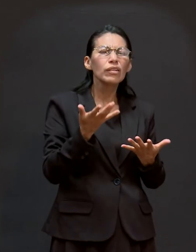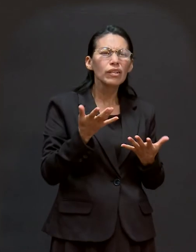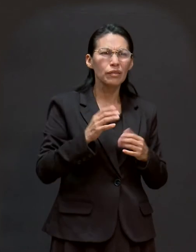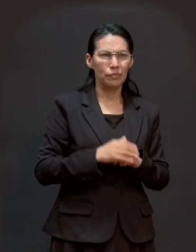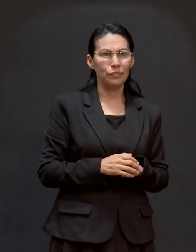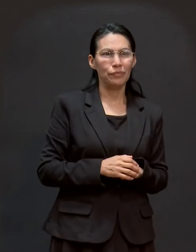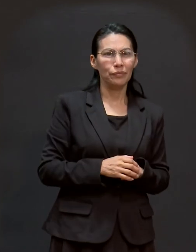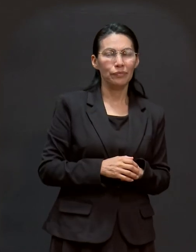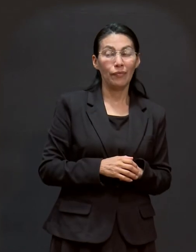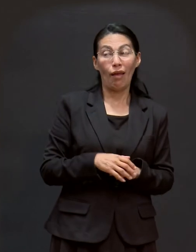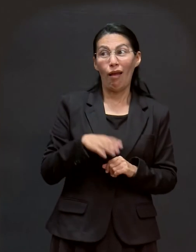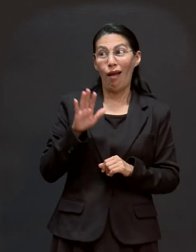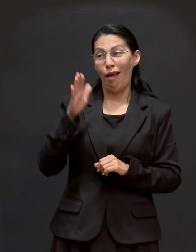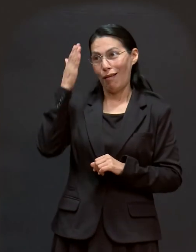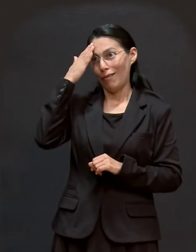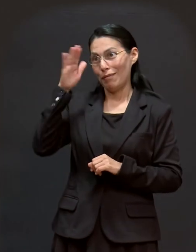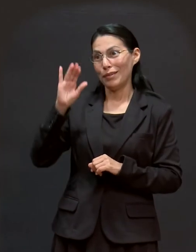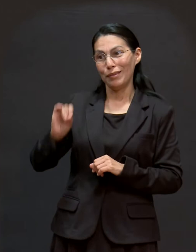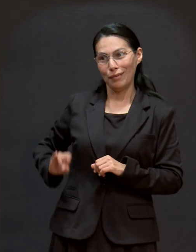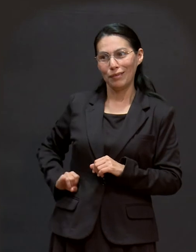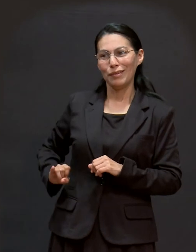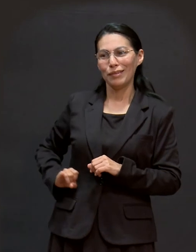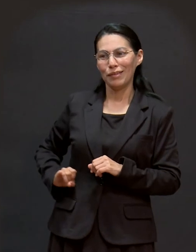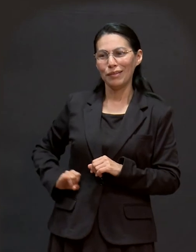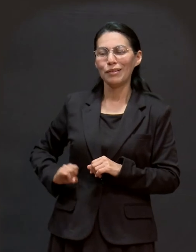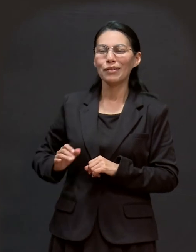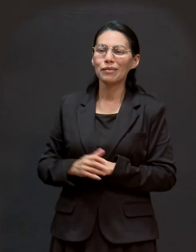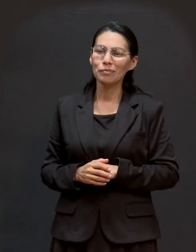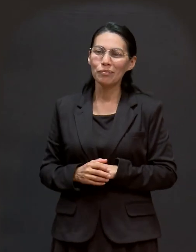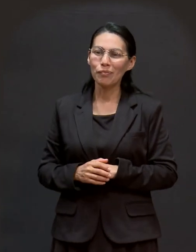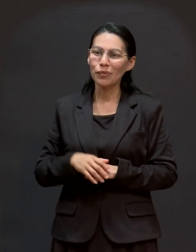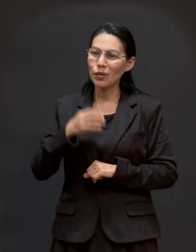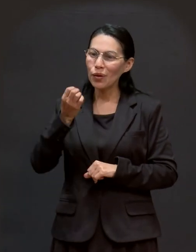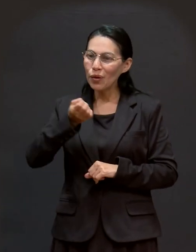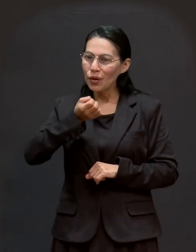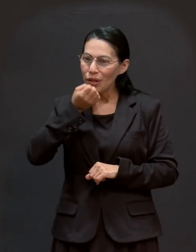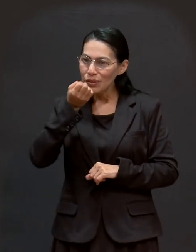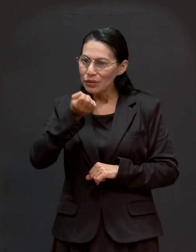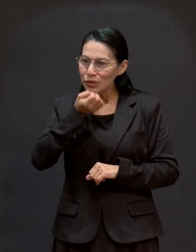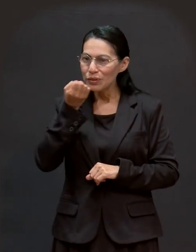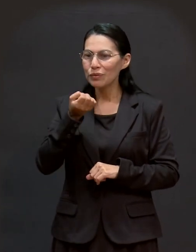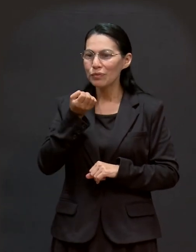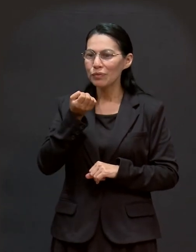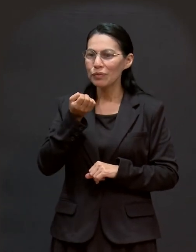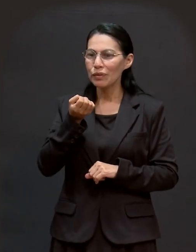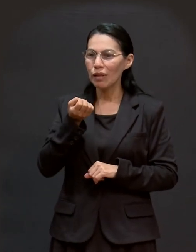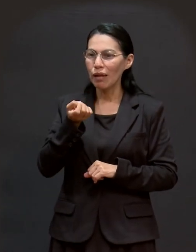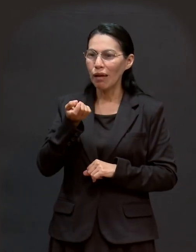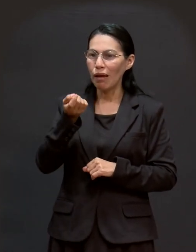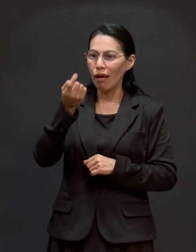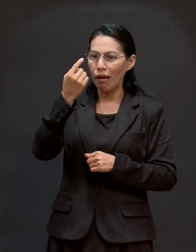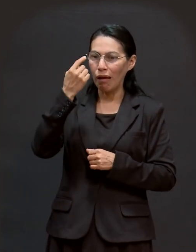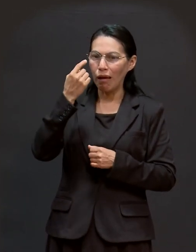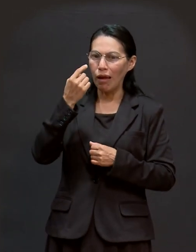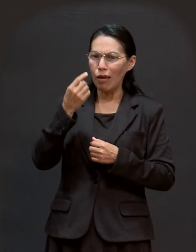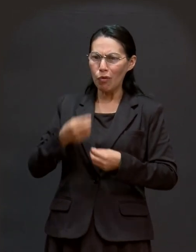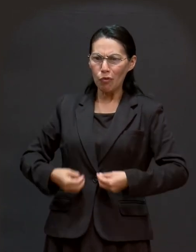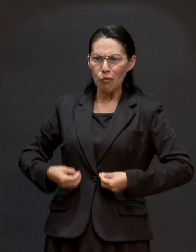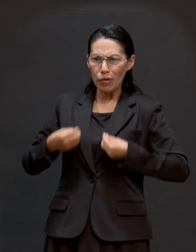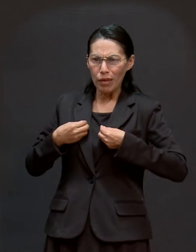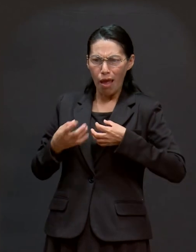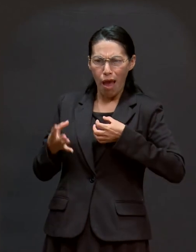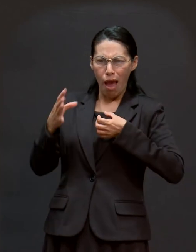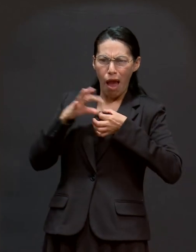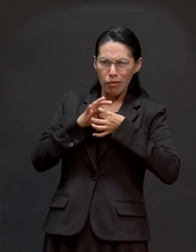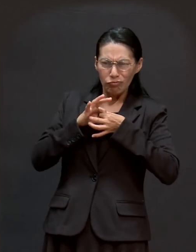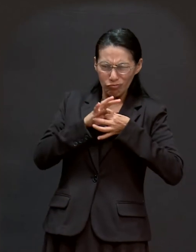cuéntanos algo verdad esa experiencia sabes que es muy interesante cuando cuando la oración es parte